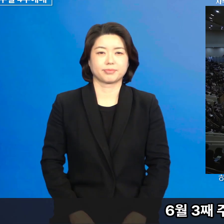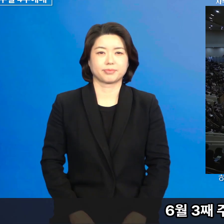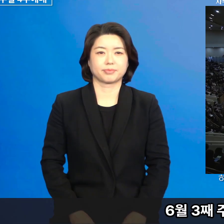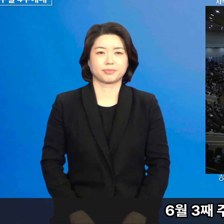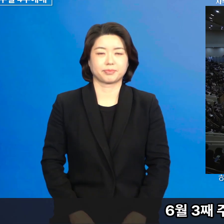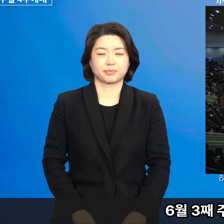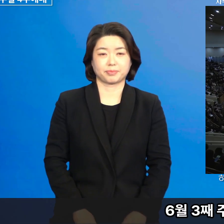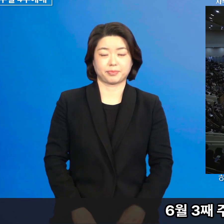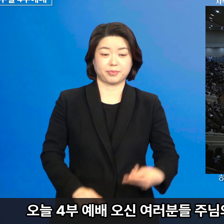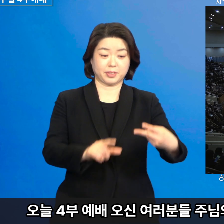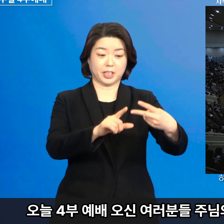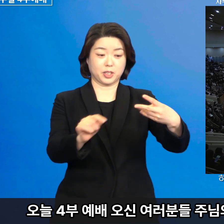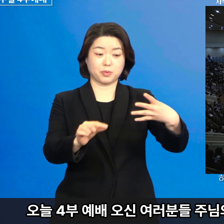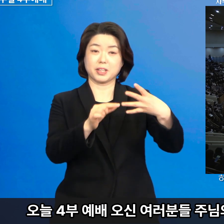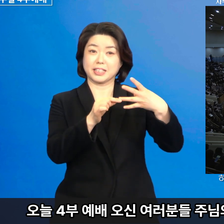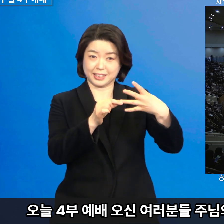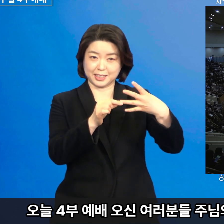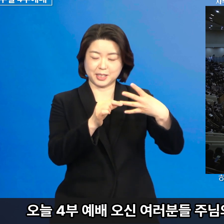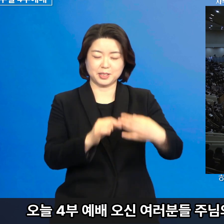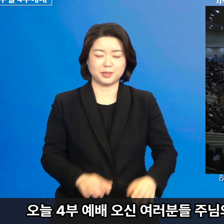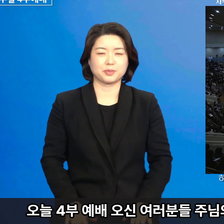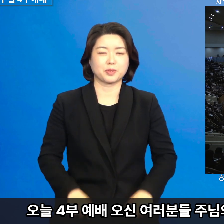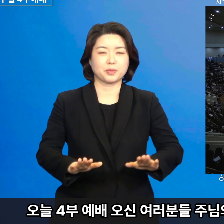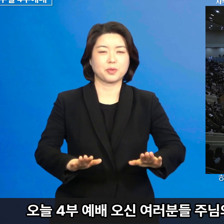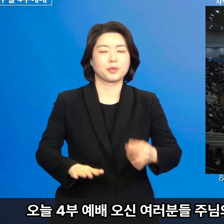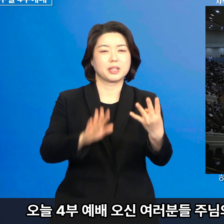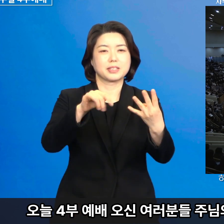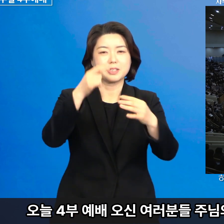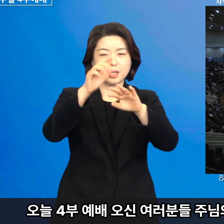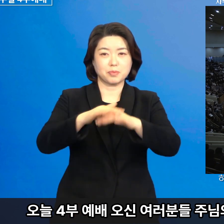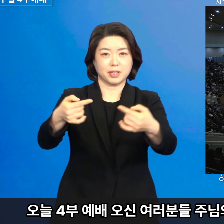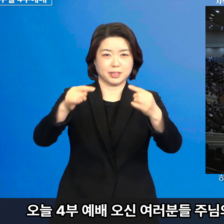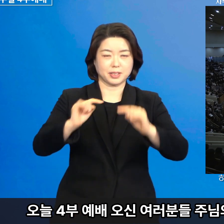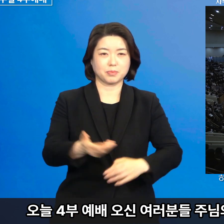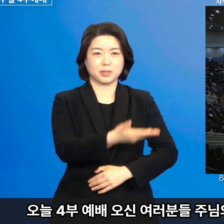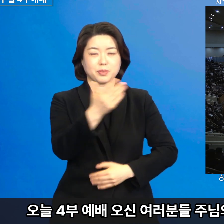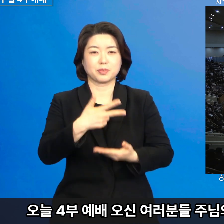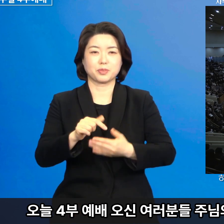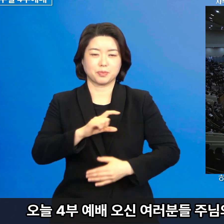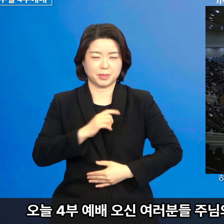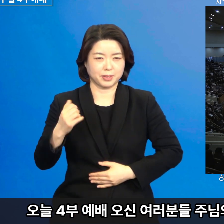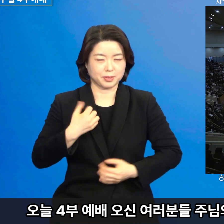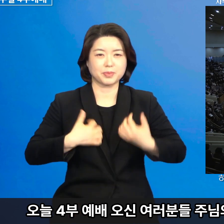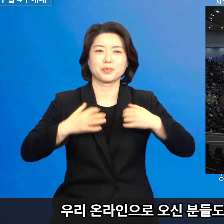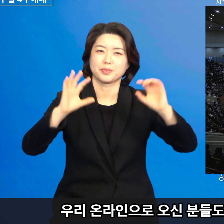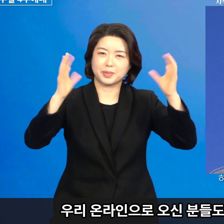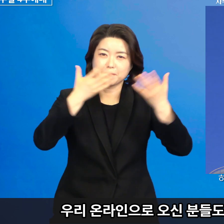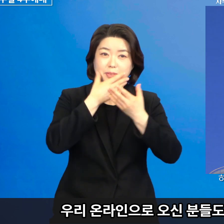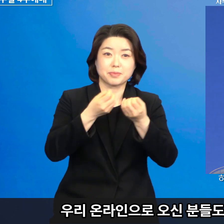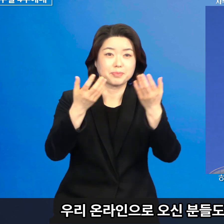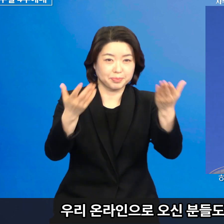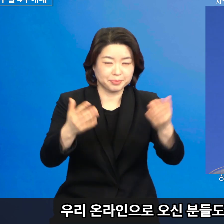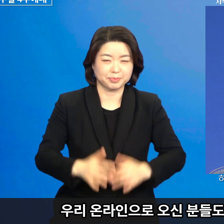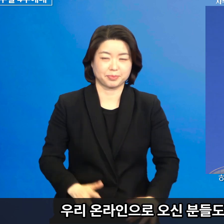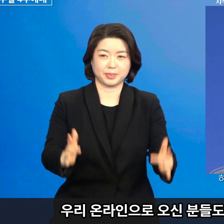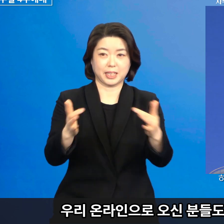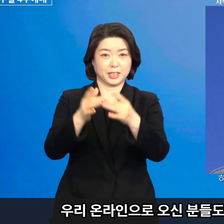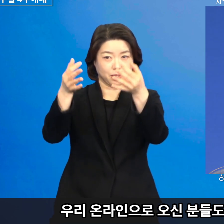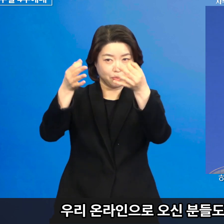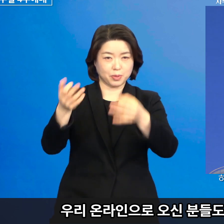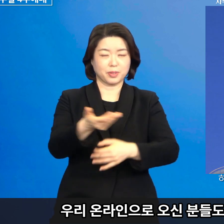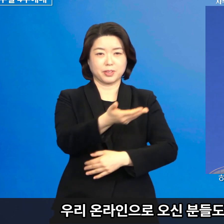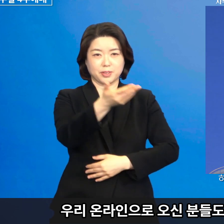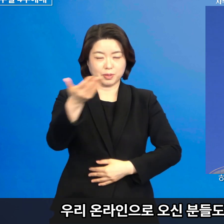네, 6월 셋째 주입니다. 오늘 사부 예배에 오신 여러분들 주님의 이름으로 환영하고 축복합니다. 우리 온라인으로 오신